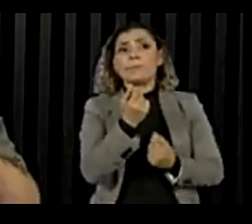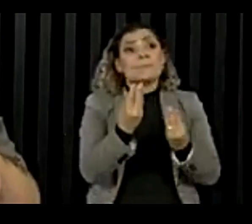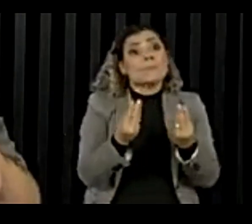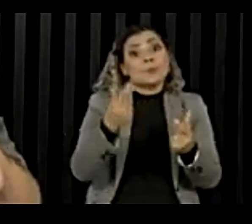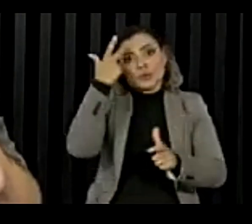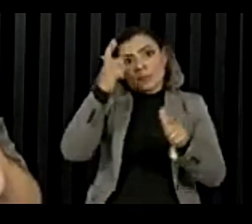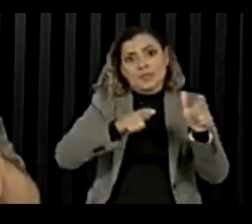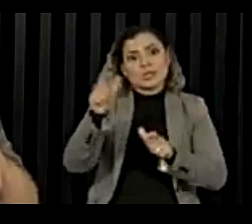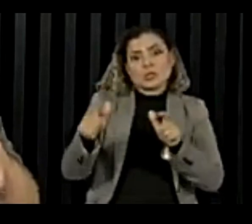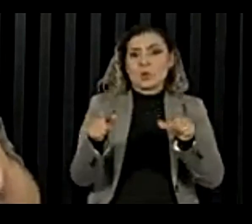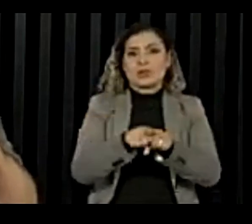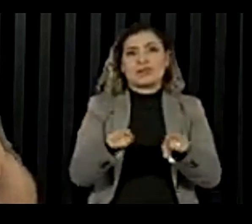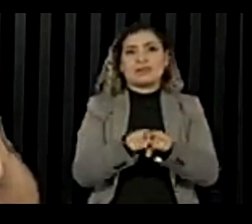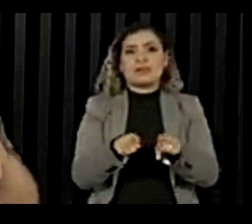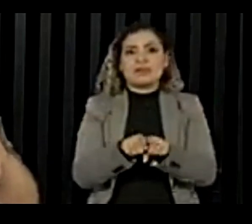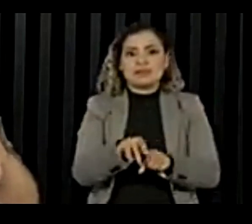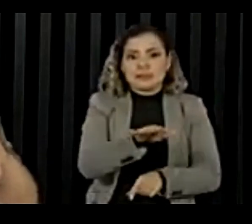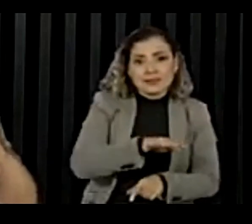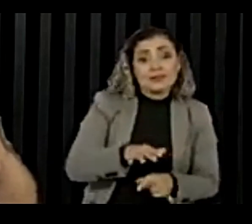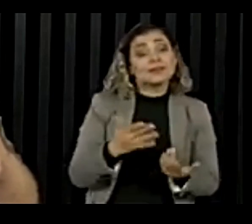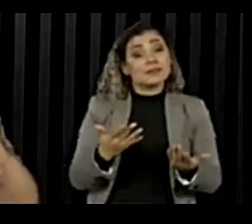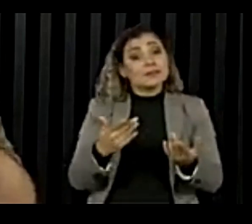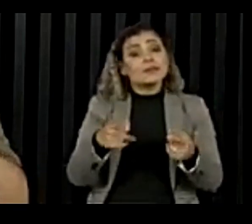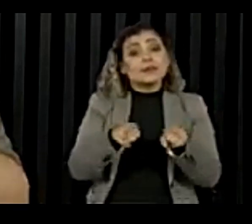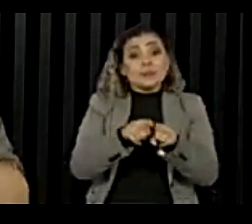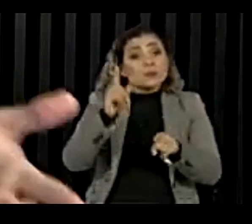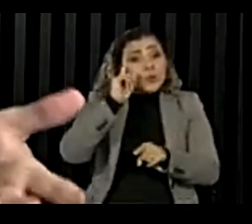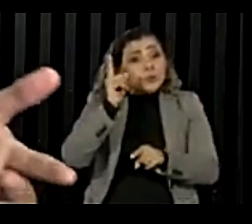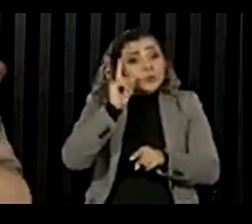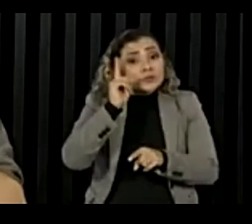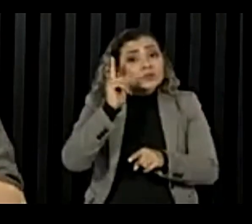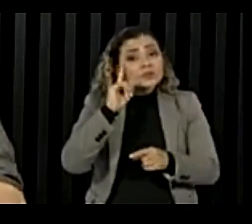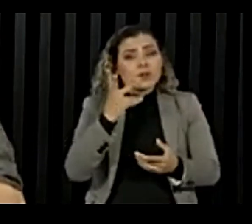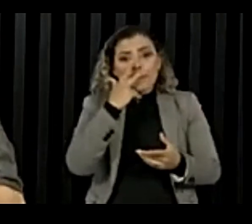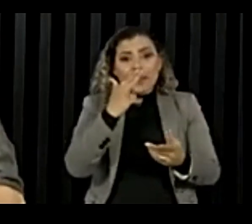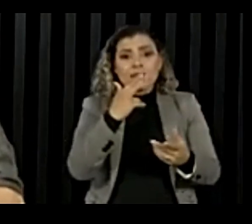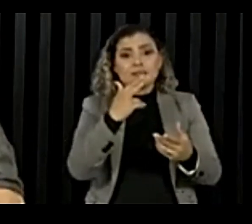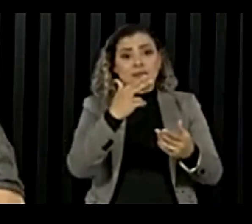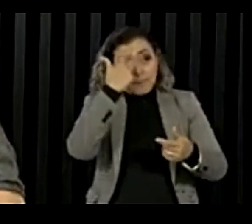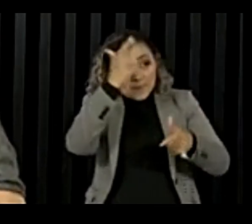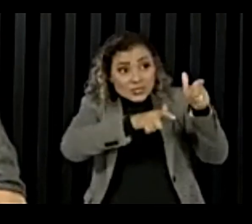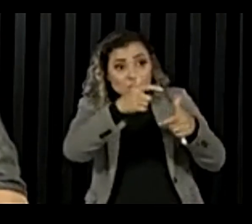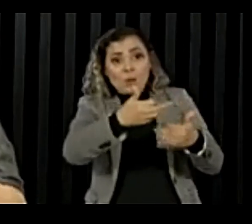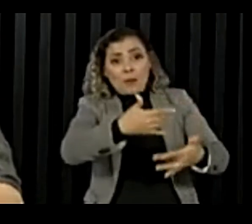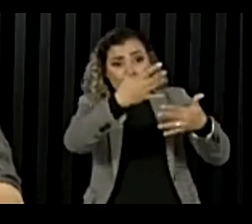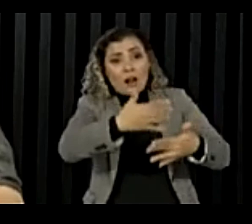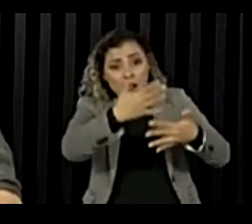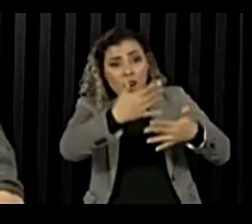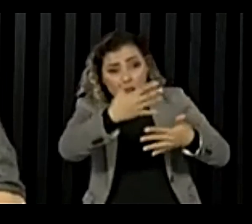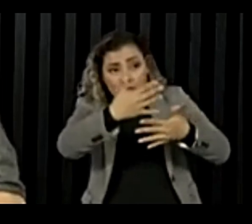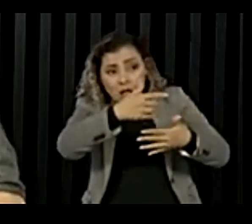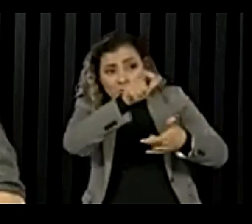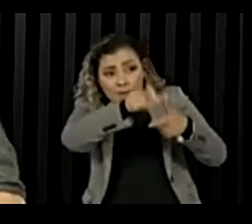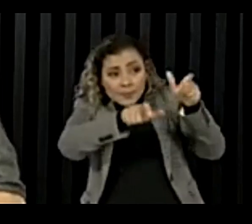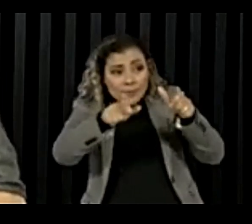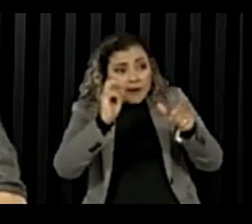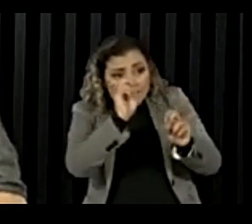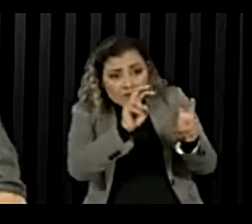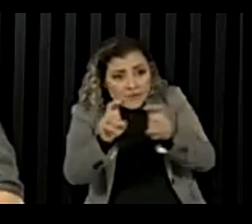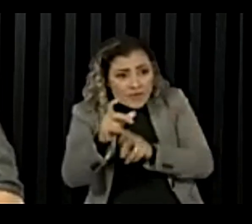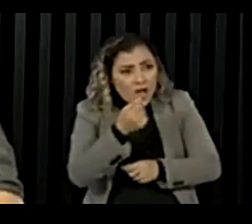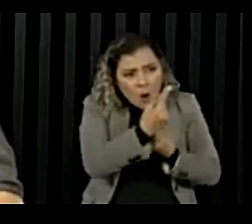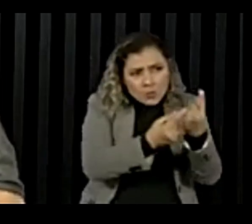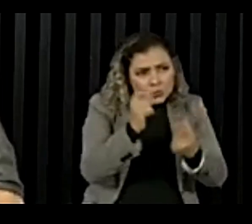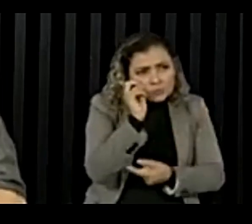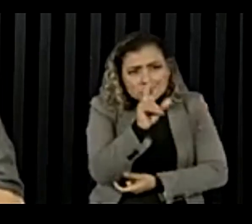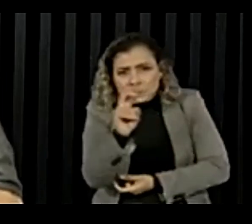Você acaba sugando isso no seu dia a dia, não faz tão bem. Então, eu evito ao máximo ler algumas das coisas publicadas ali. E